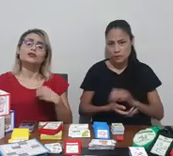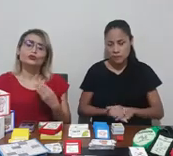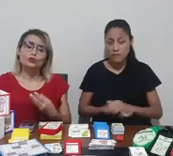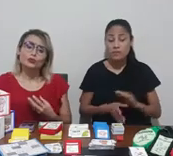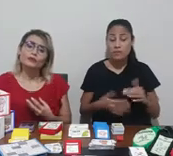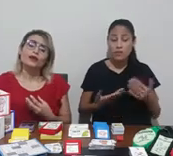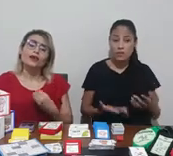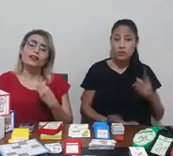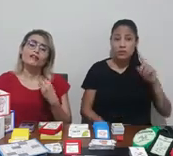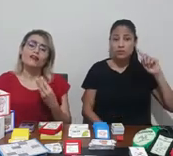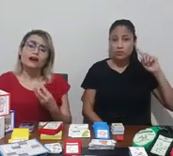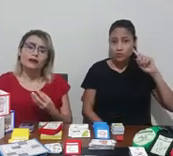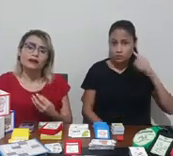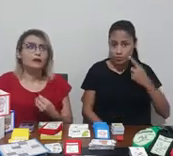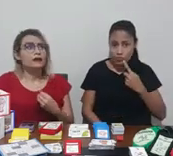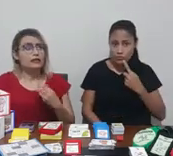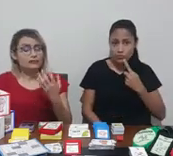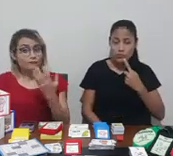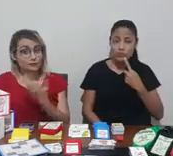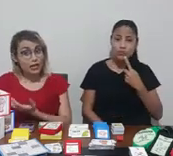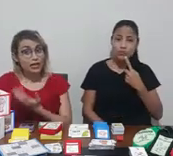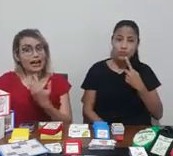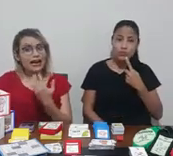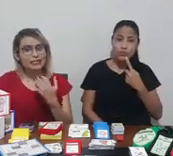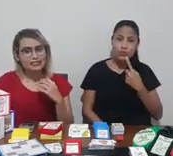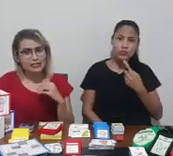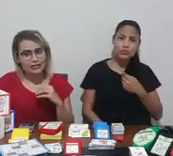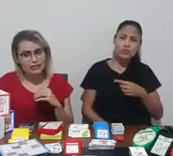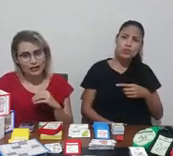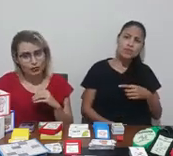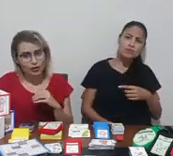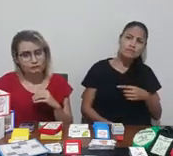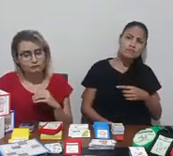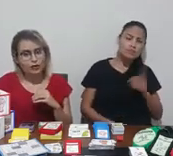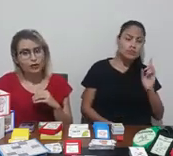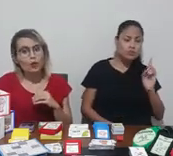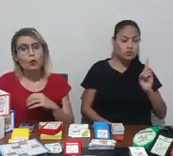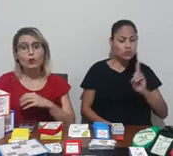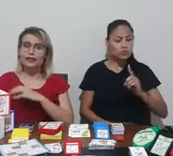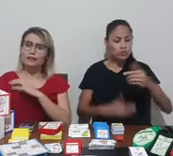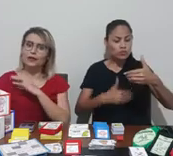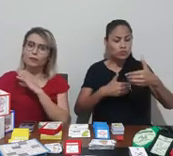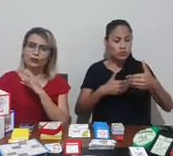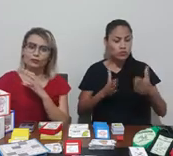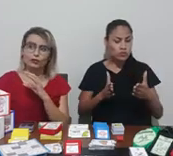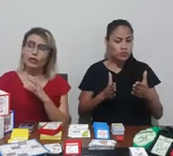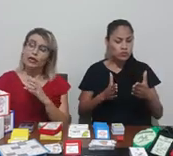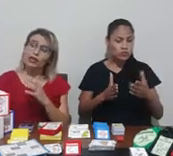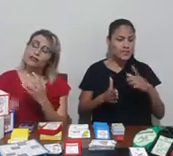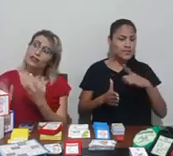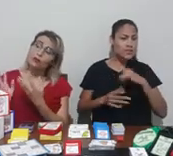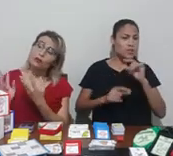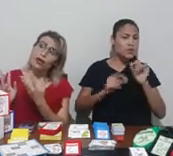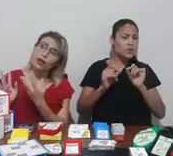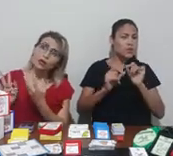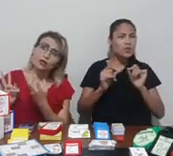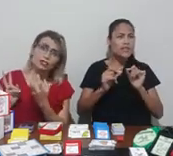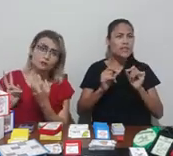esse surdo, ele vai chegar na sala de aula, né, com um letramento, ele vai